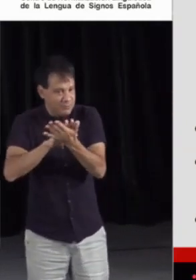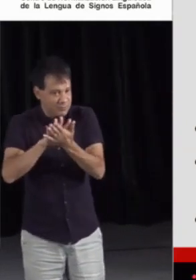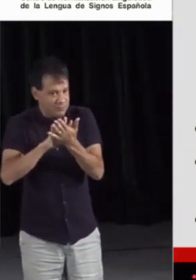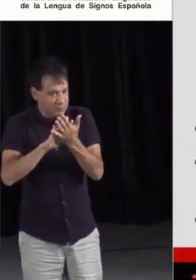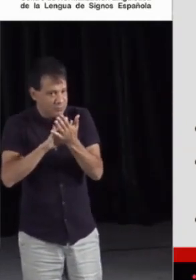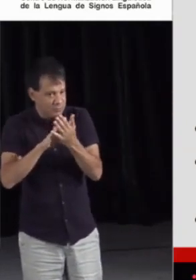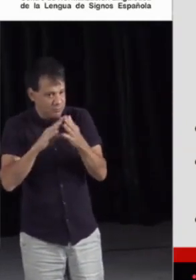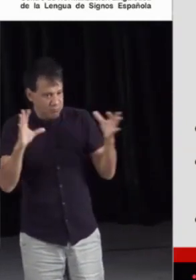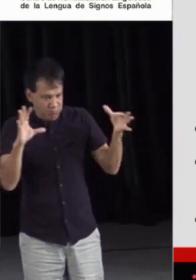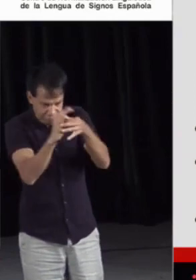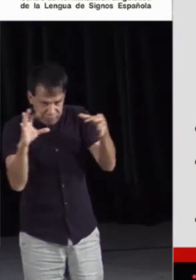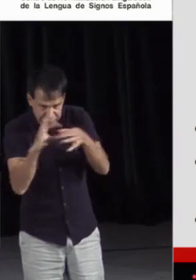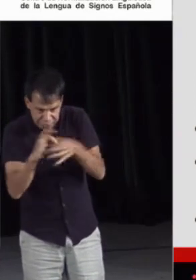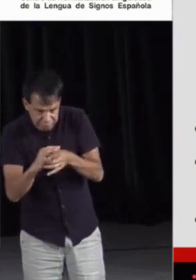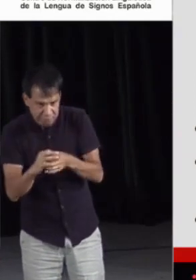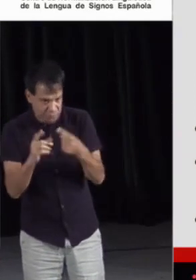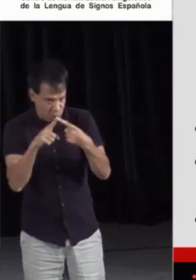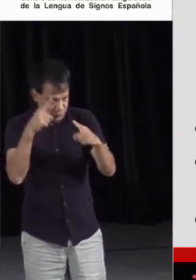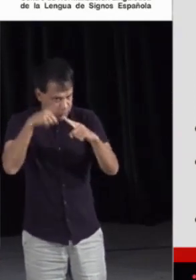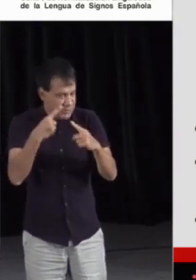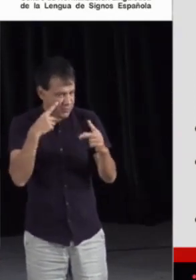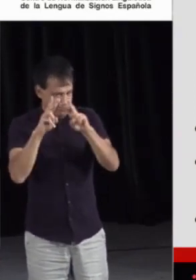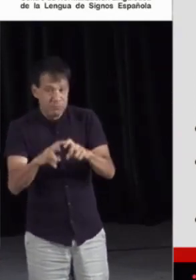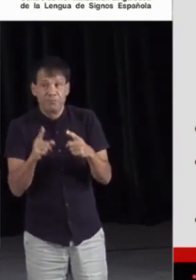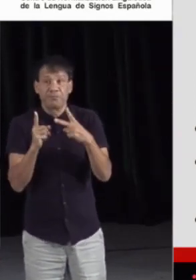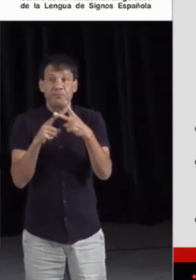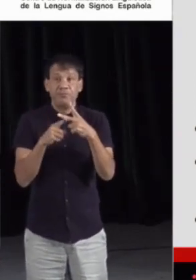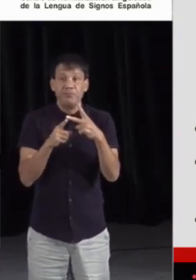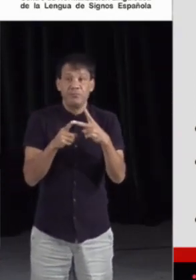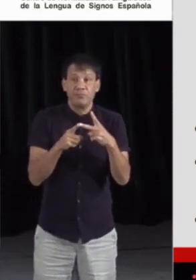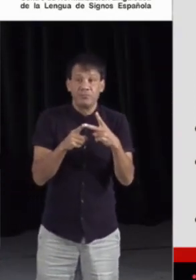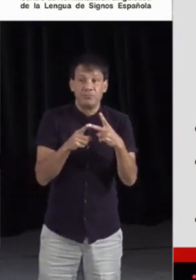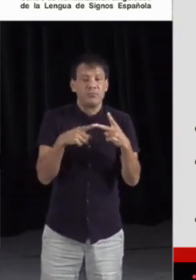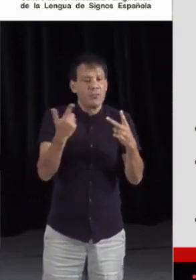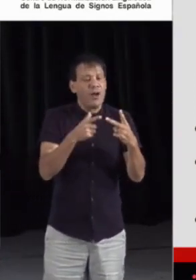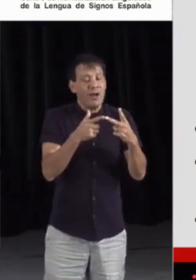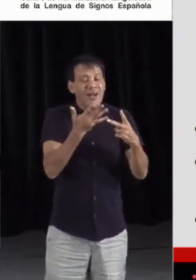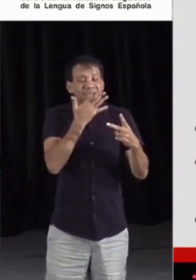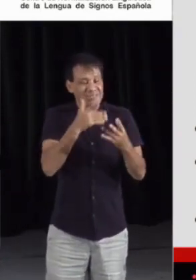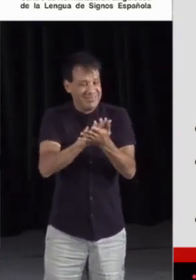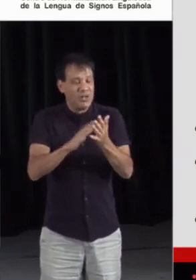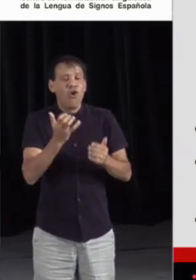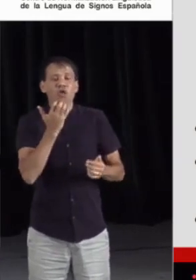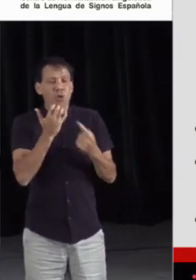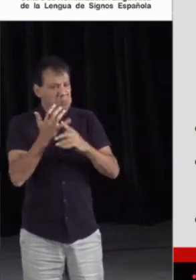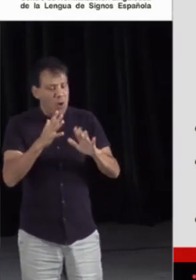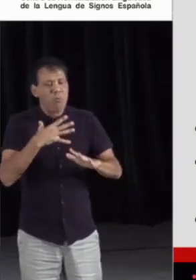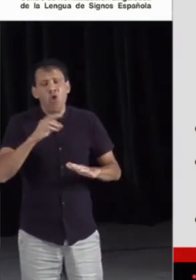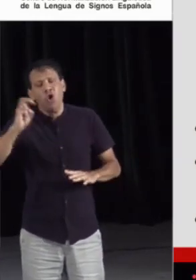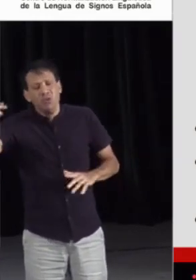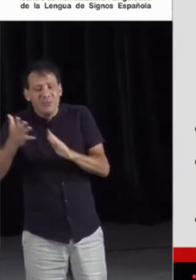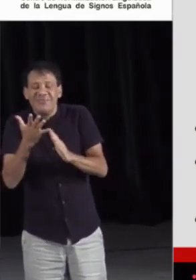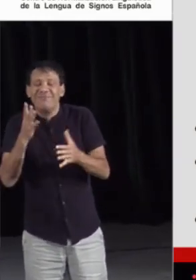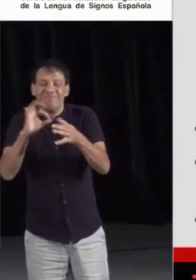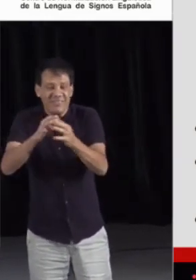la expresión de la condicionalidad entre el español y la lengua de signos. Ese era el primer objetivo de la investigación. Y, en segundo lugar,